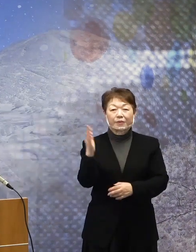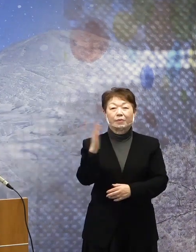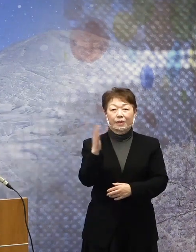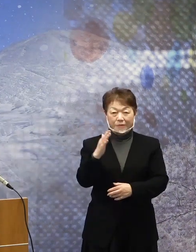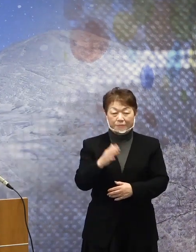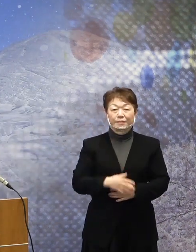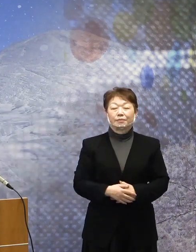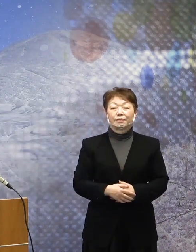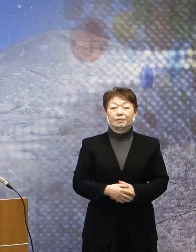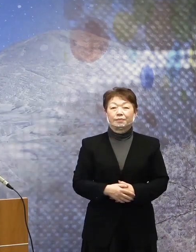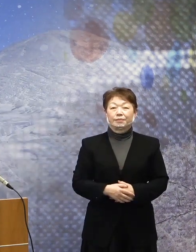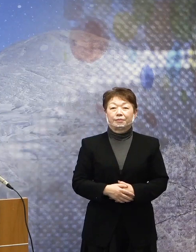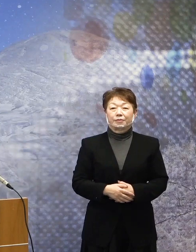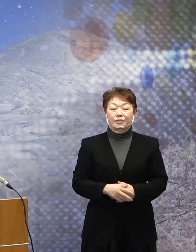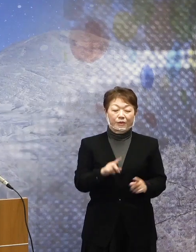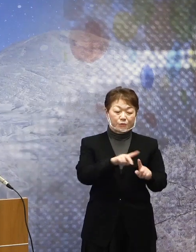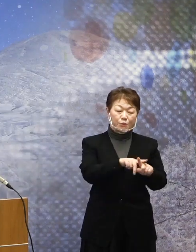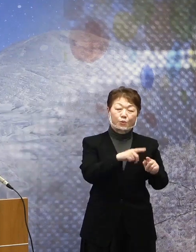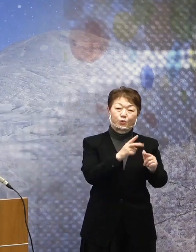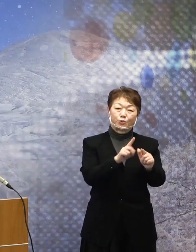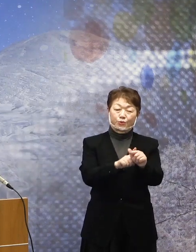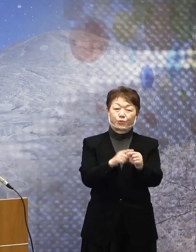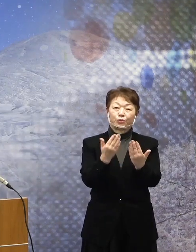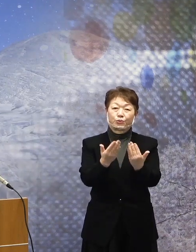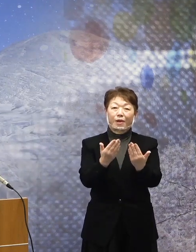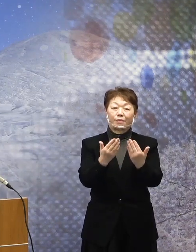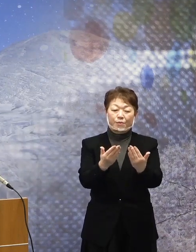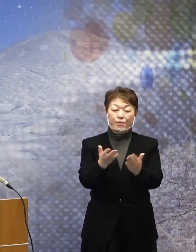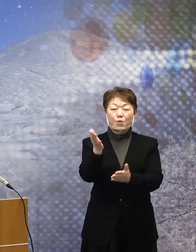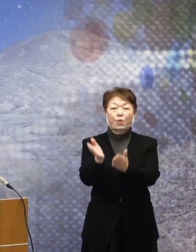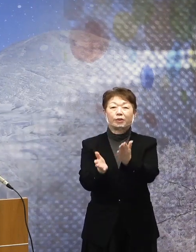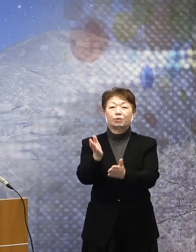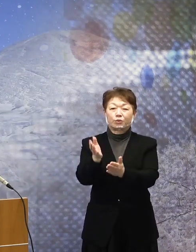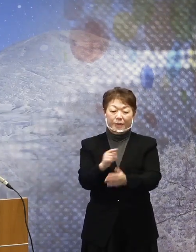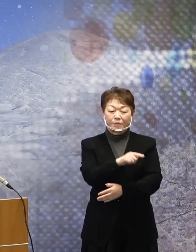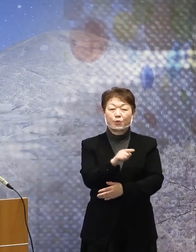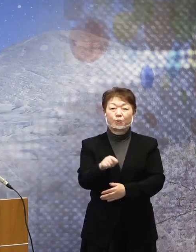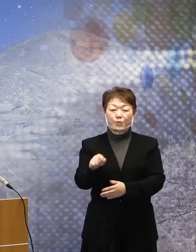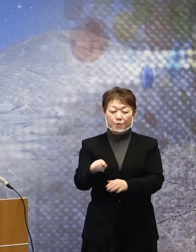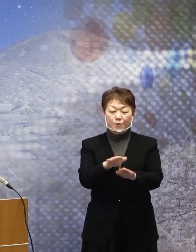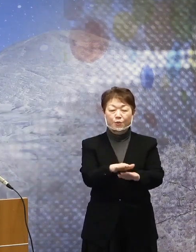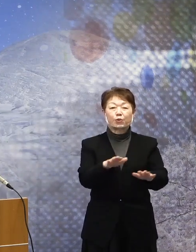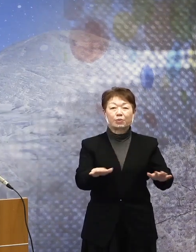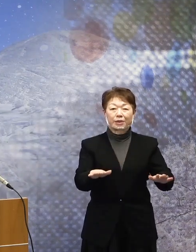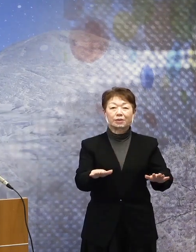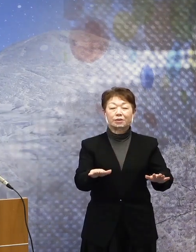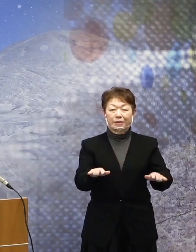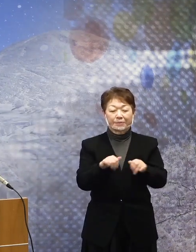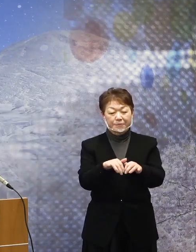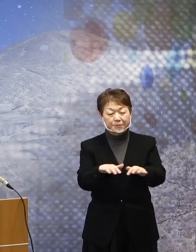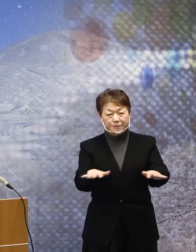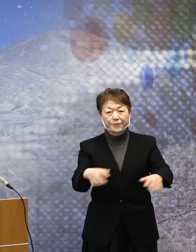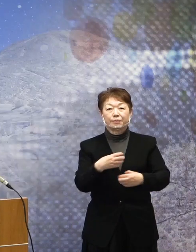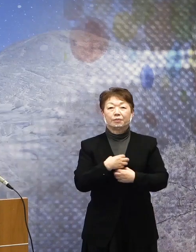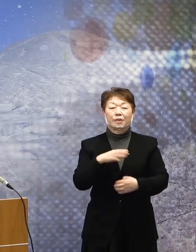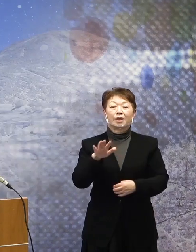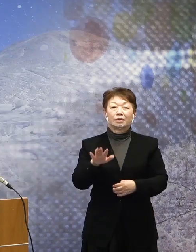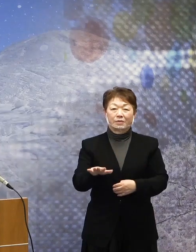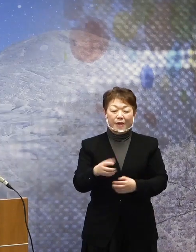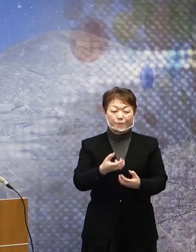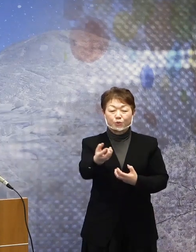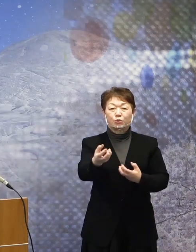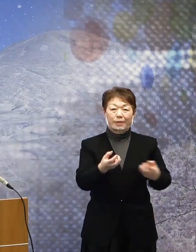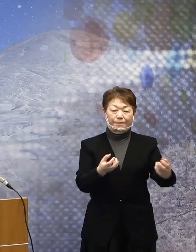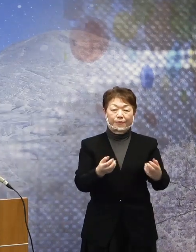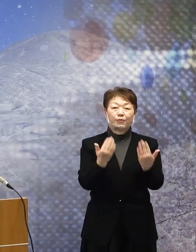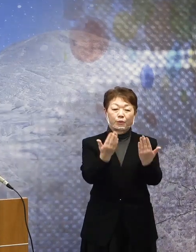ので、小中学校あるいは保育園等のいわゆる子どもたち世代に広がりがあるということを踏まえて今回分散登